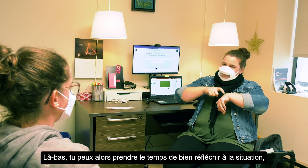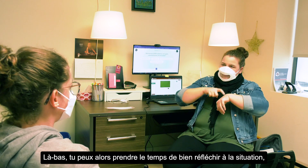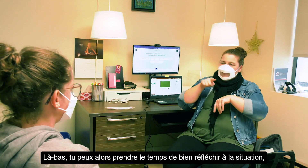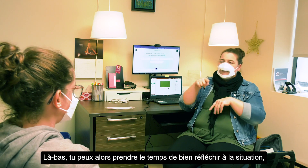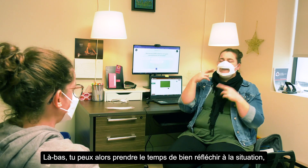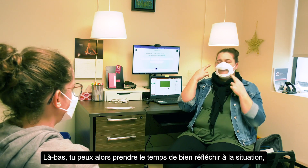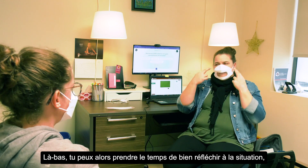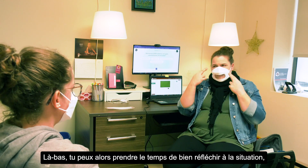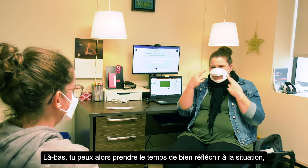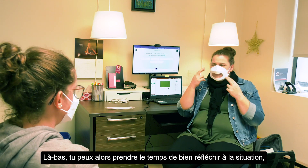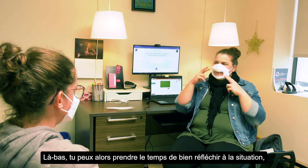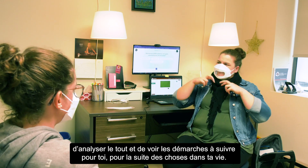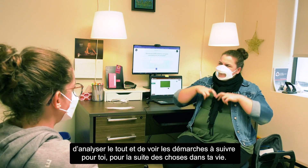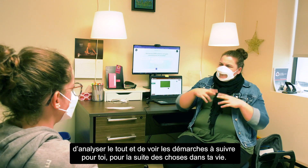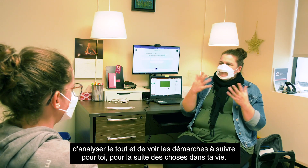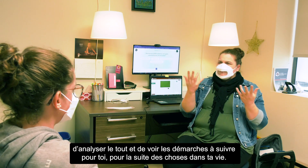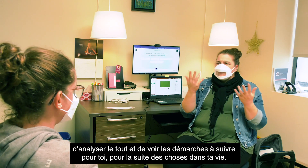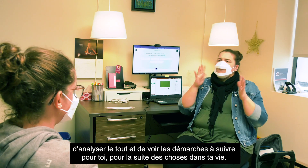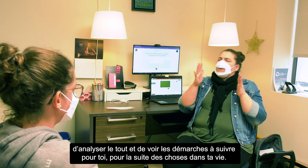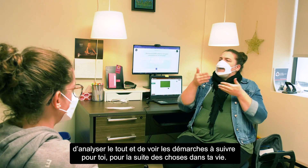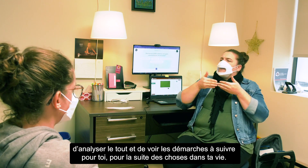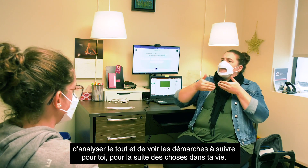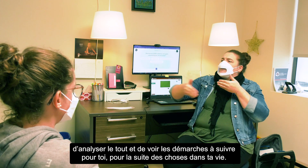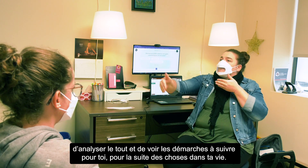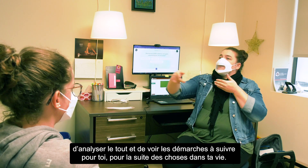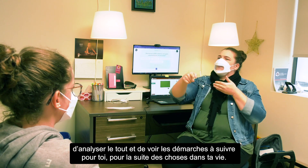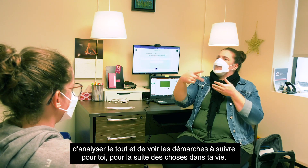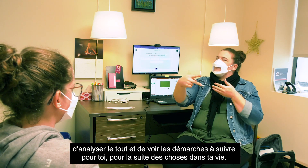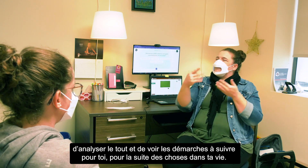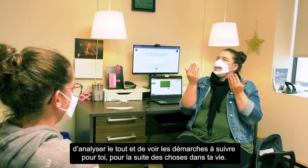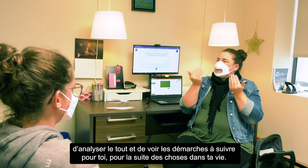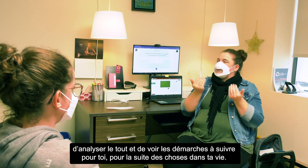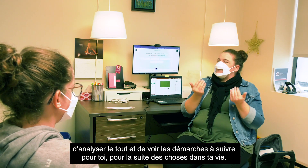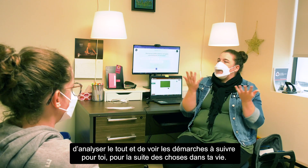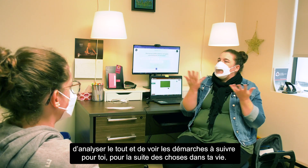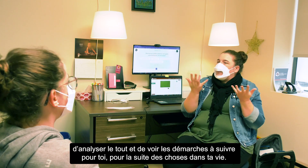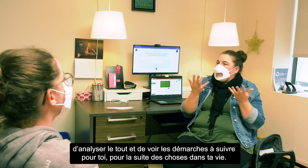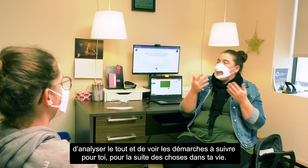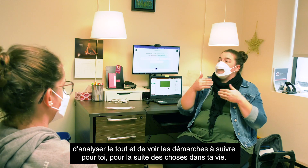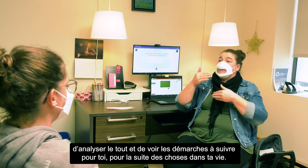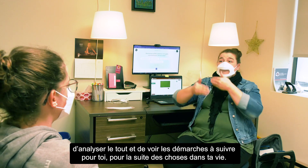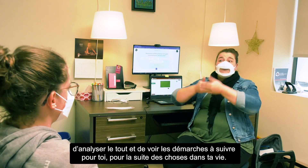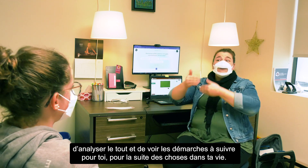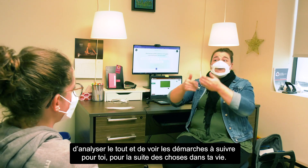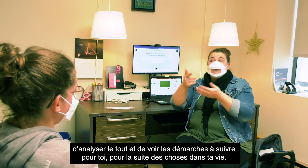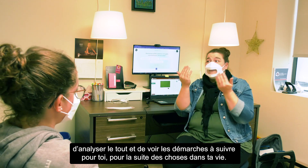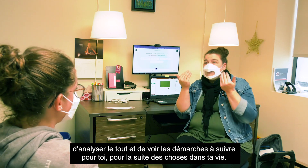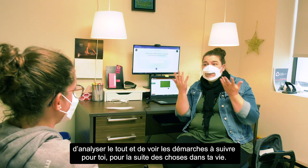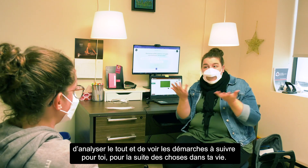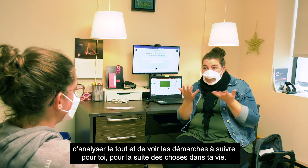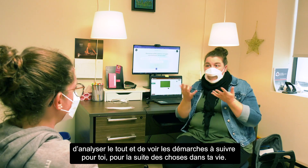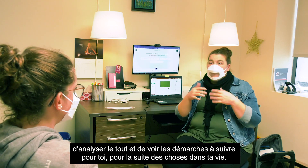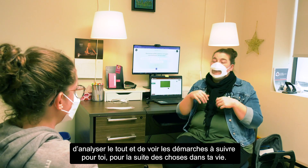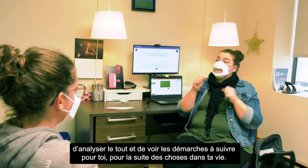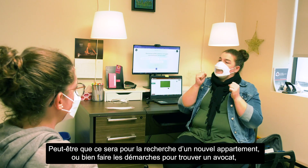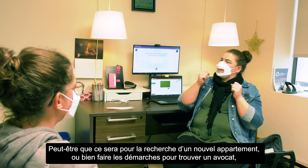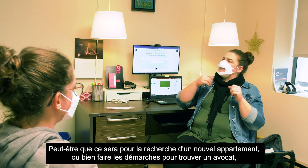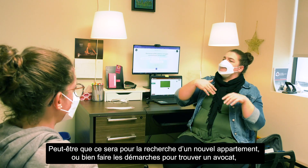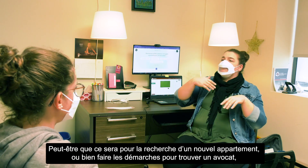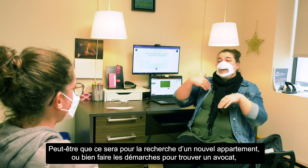peuvent prendre le temps de réfléchir, analyser leurs besoins futurs, les démarches à faire, etc. Et par la